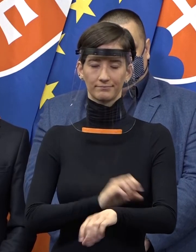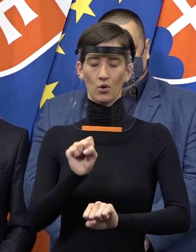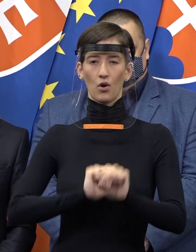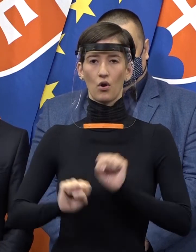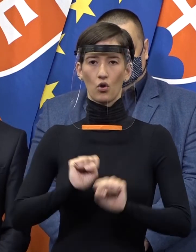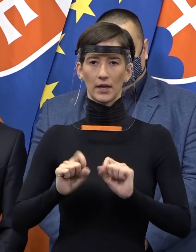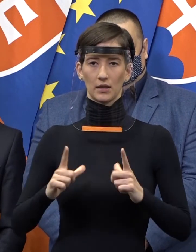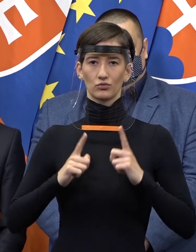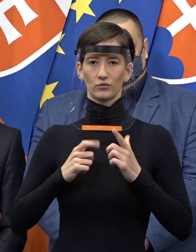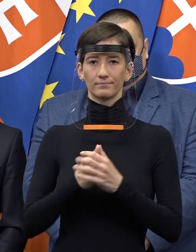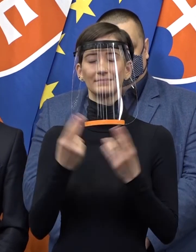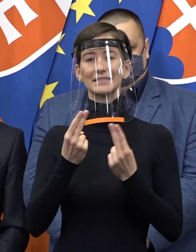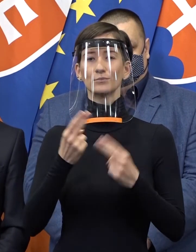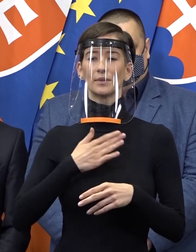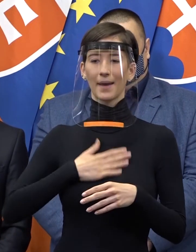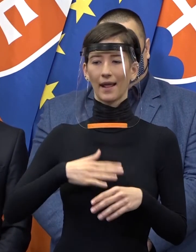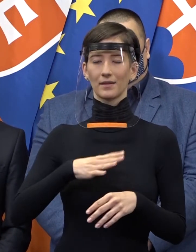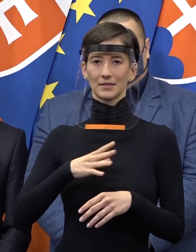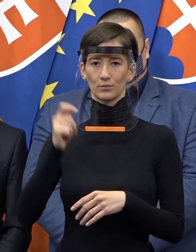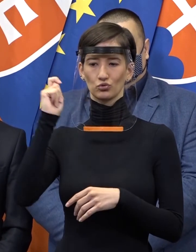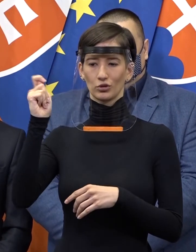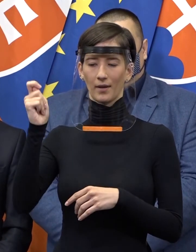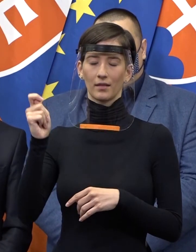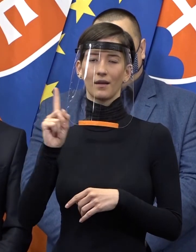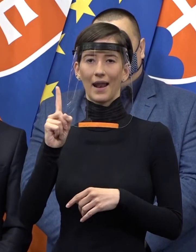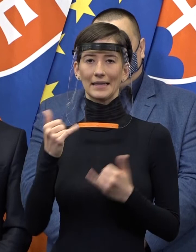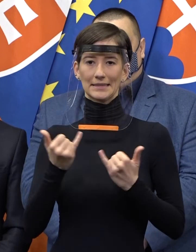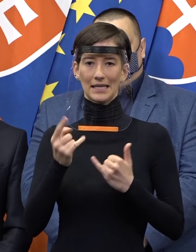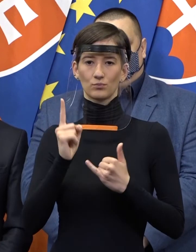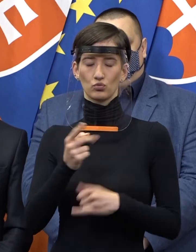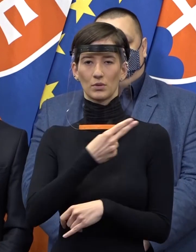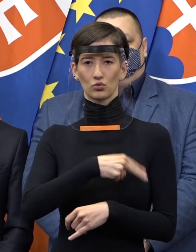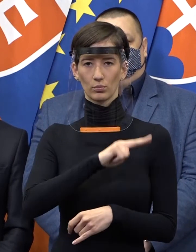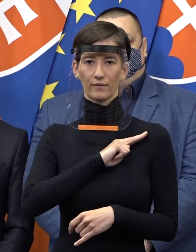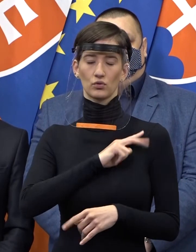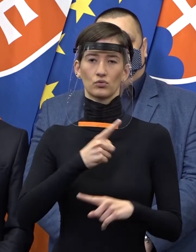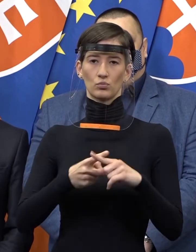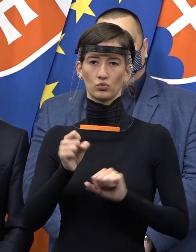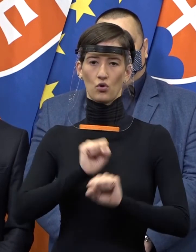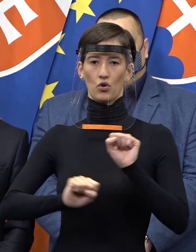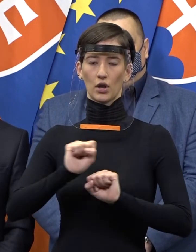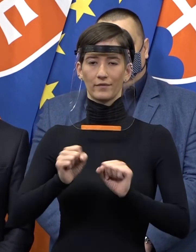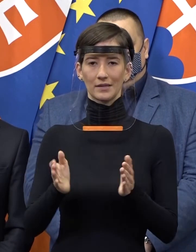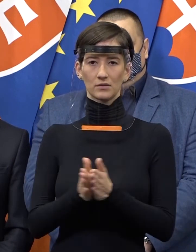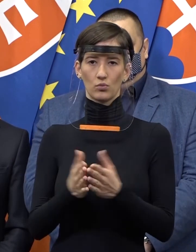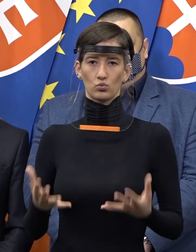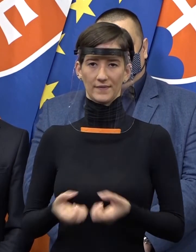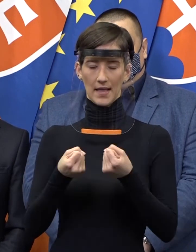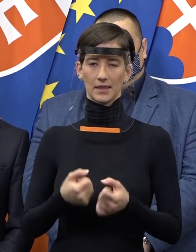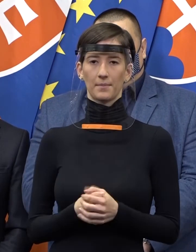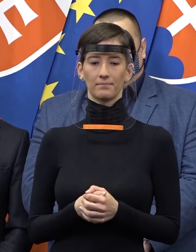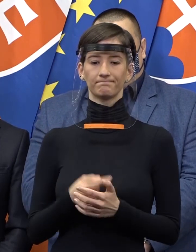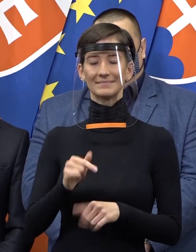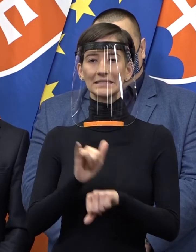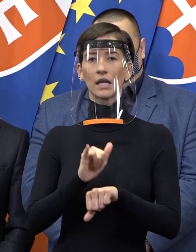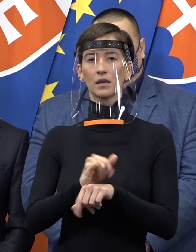tomto prípade by sme im išli iba ublížiť. Takže chráňme sa navzájom, buďme zodpovední a spoločne to zvládneme. Sme zatiaľ veľmi